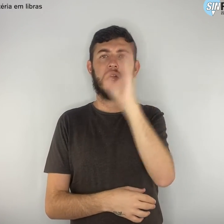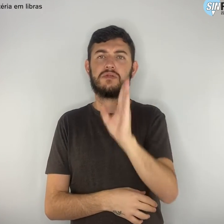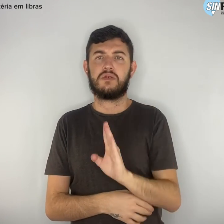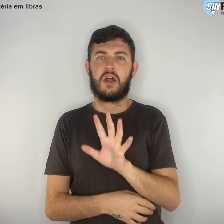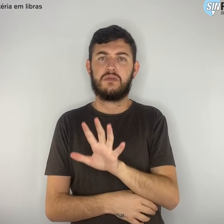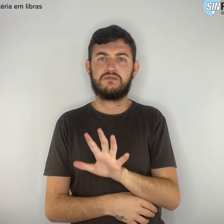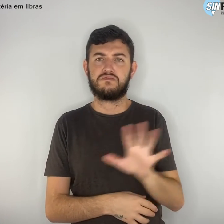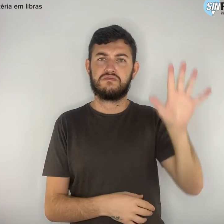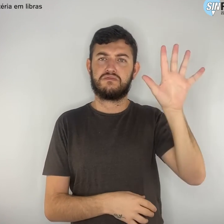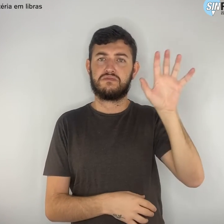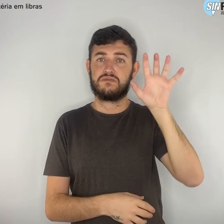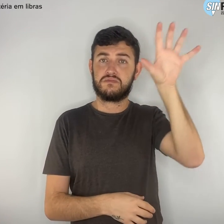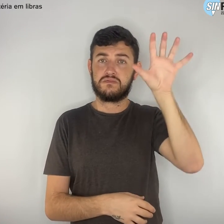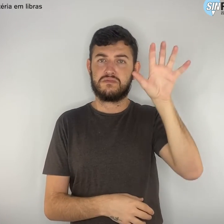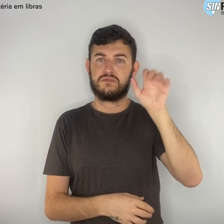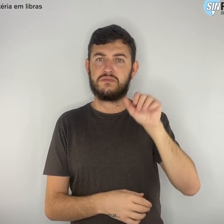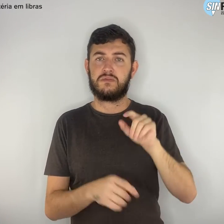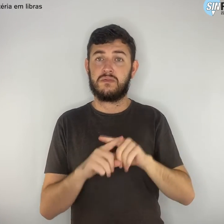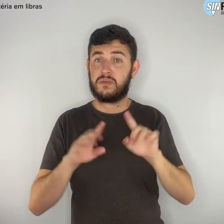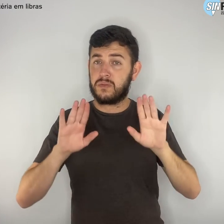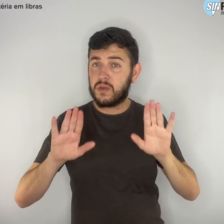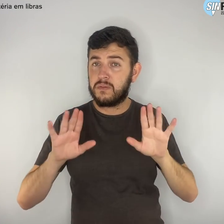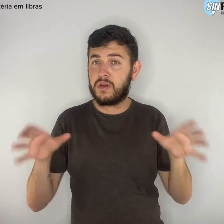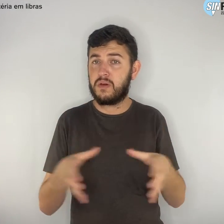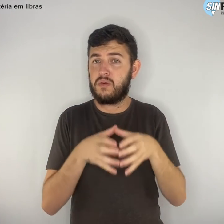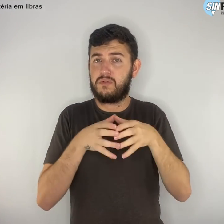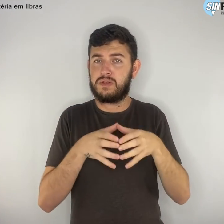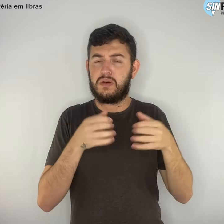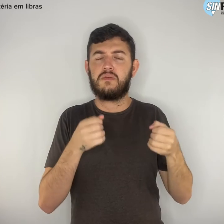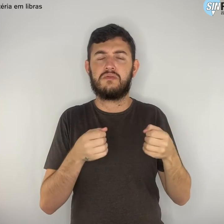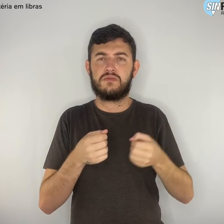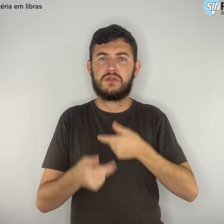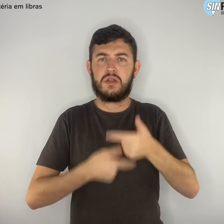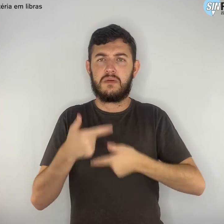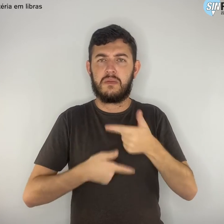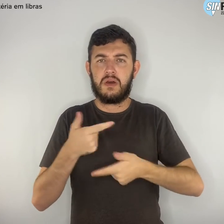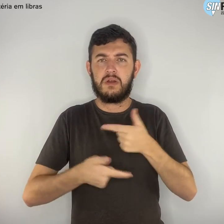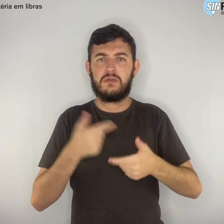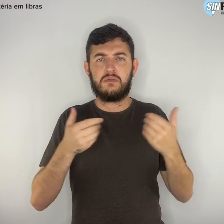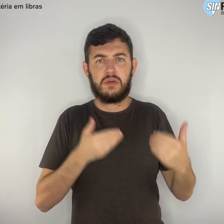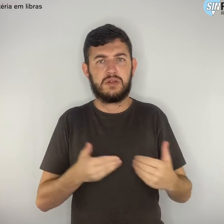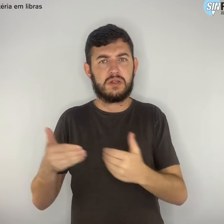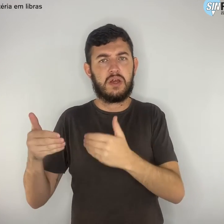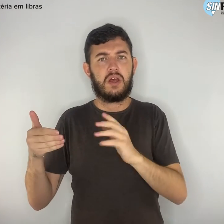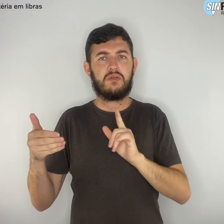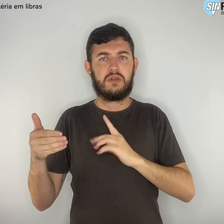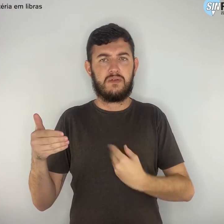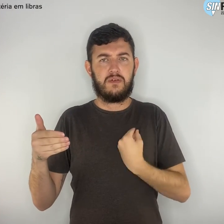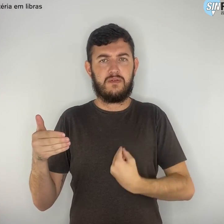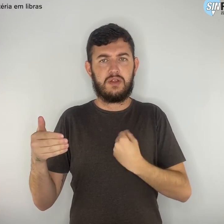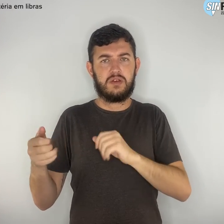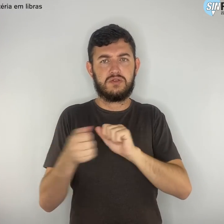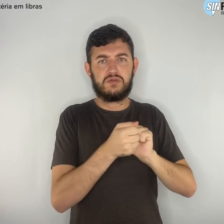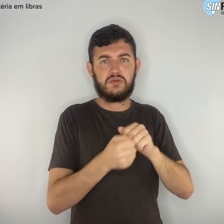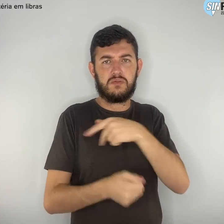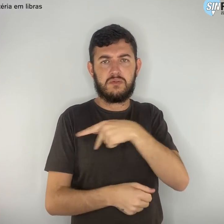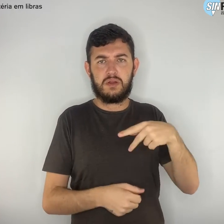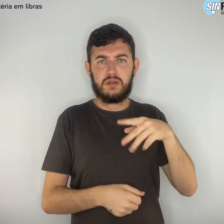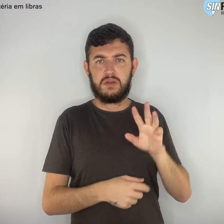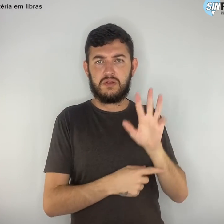Uma comissão interministerial que esteve no local, juntamente com o presidente Lula, começou